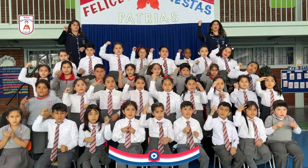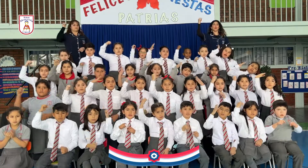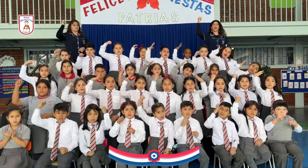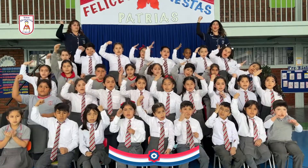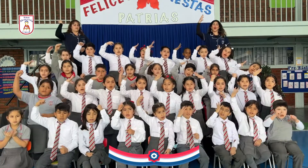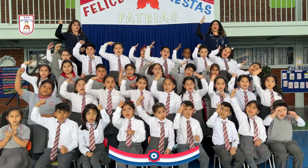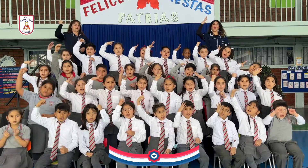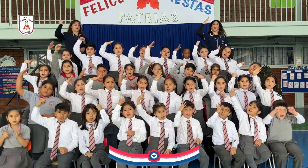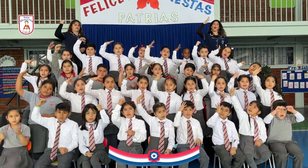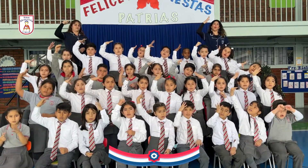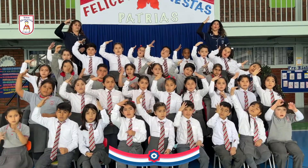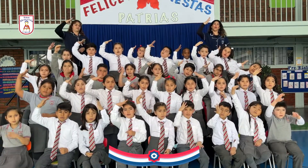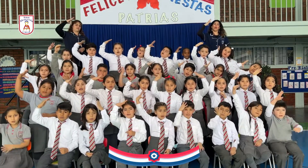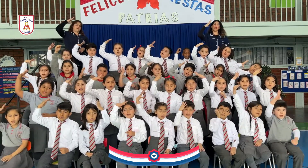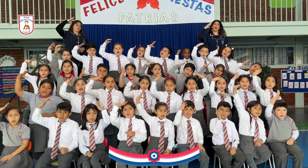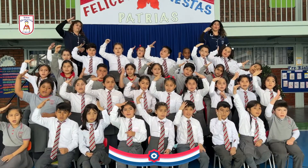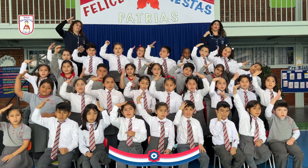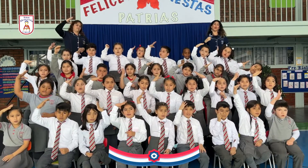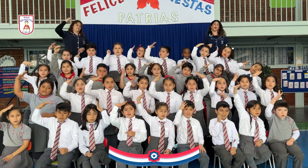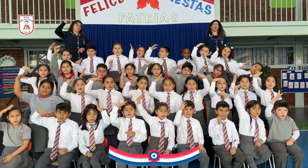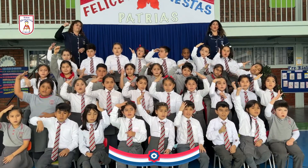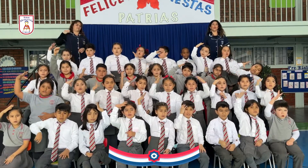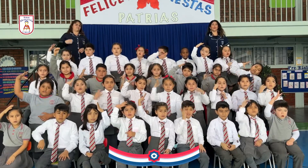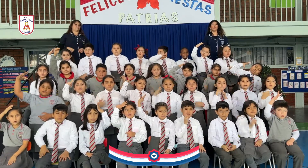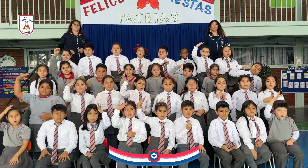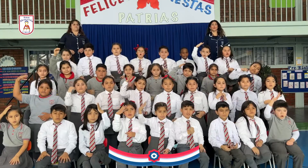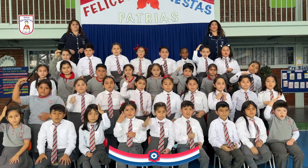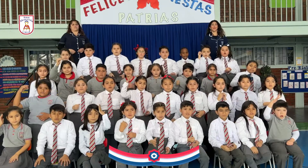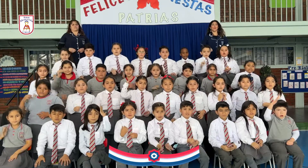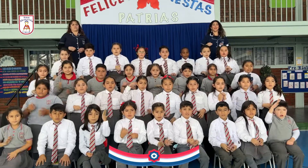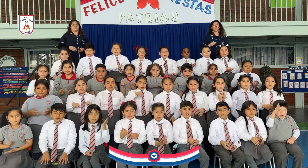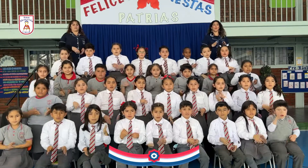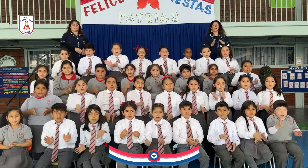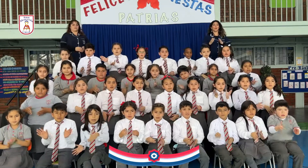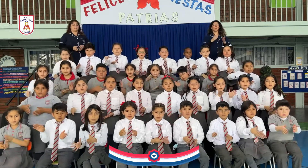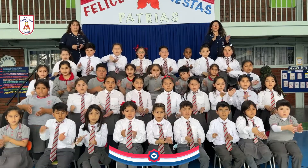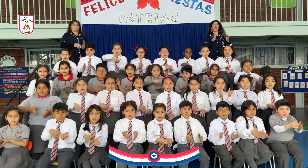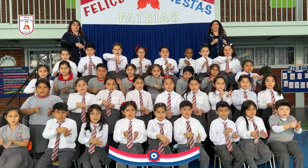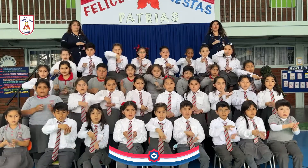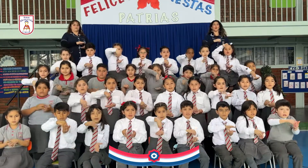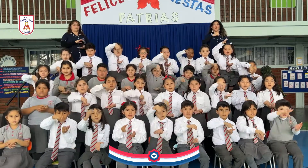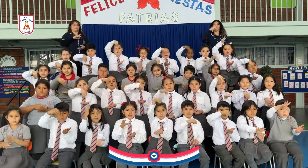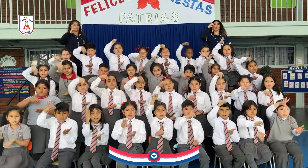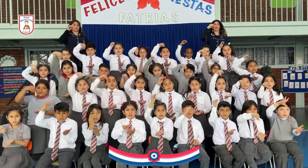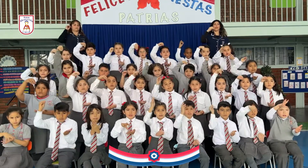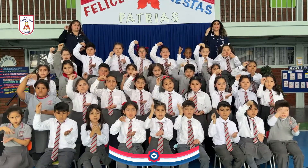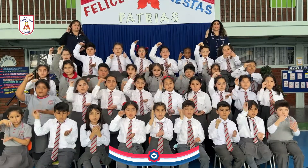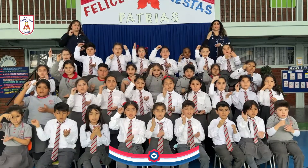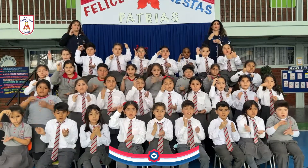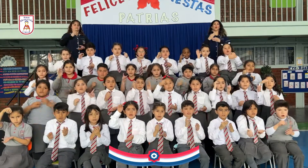está alumbrando la ruta del alma del que